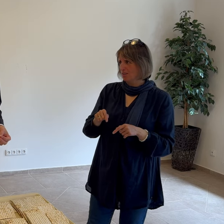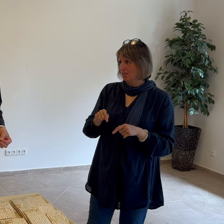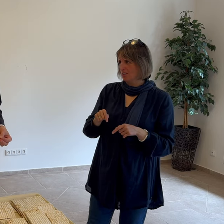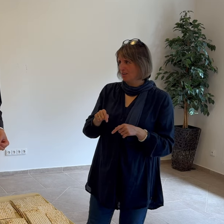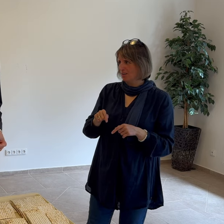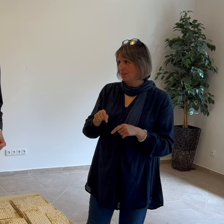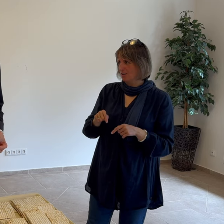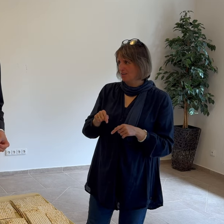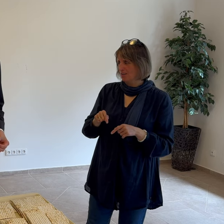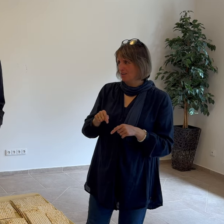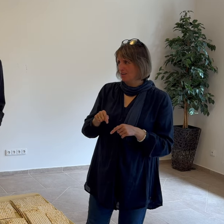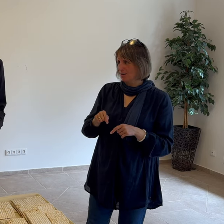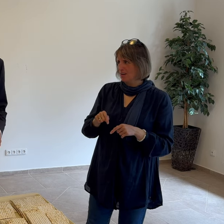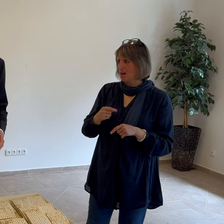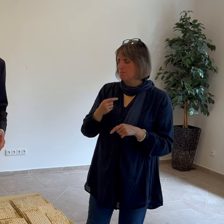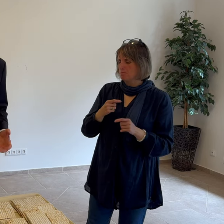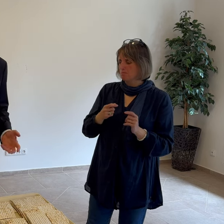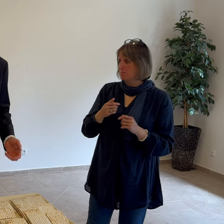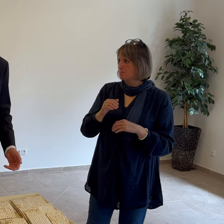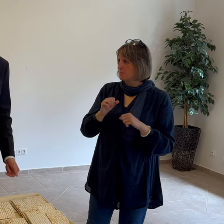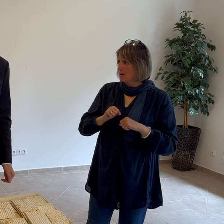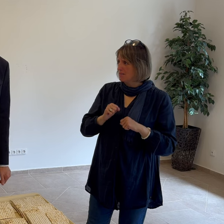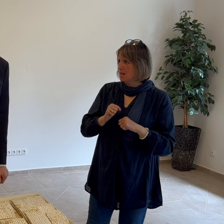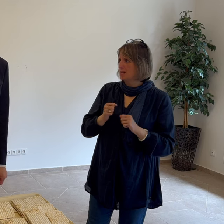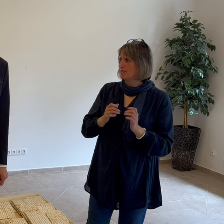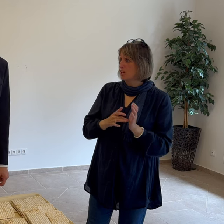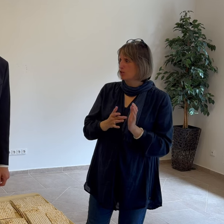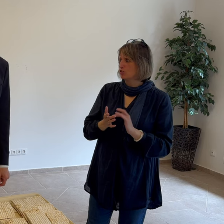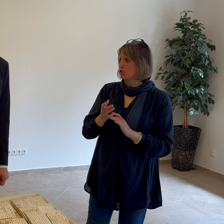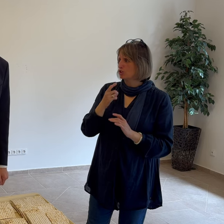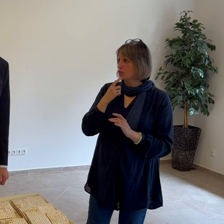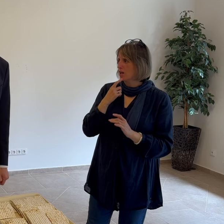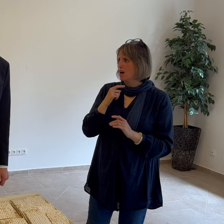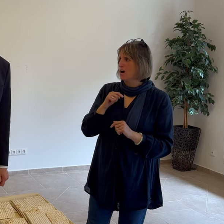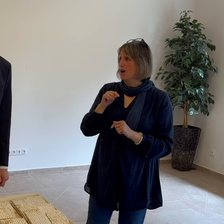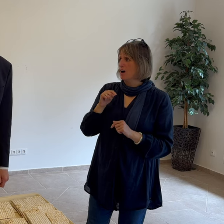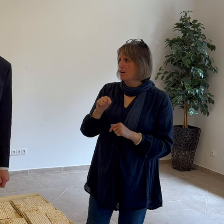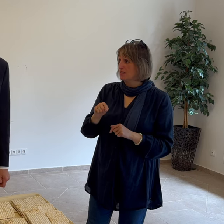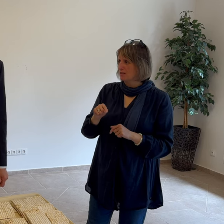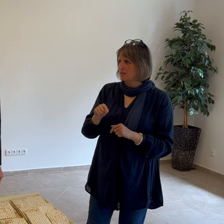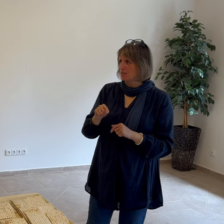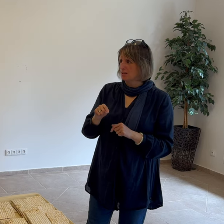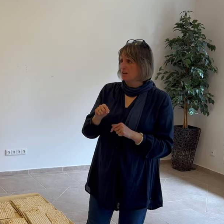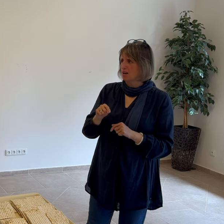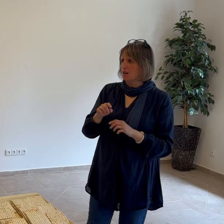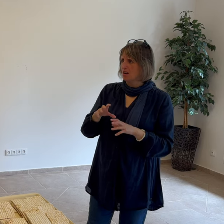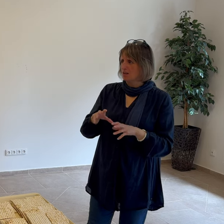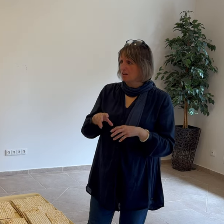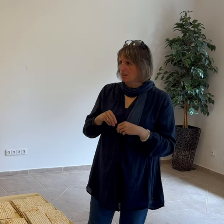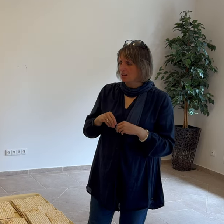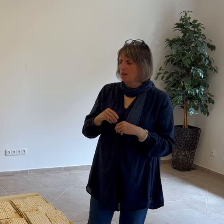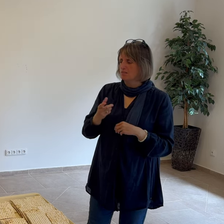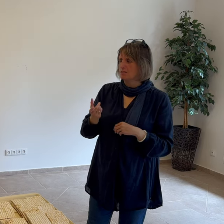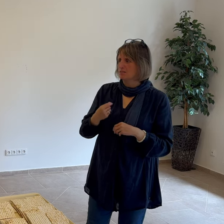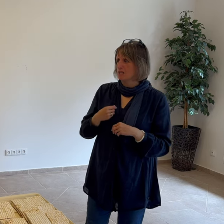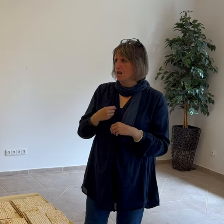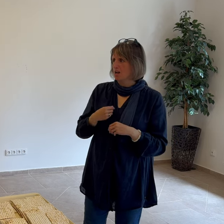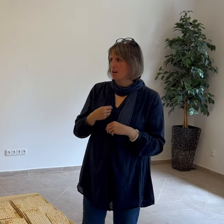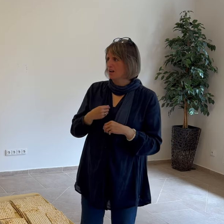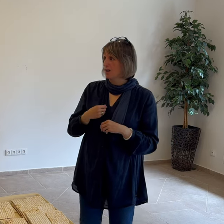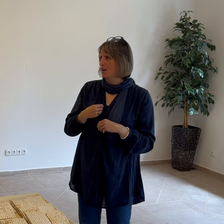bylo právě tělo Kristovo nebo já to řeknu ještě Jinak já jsem prožil po mši svaté že vzal